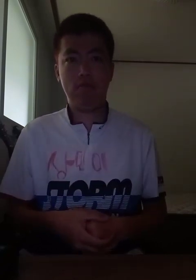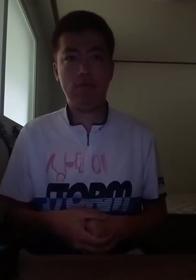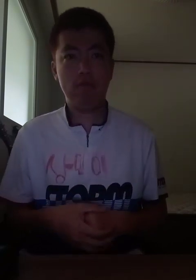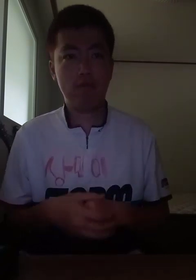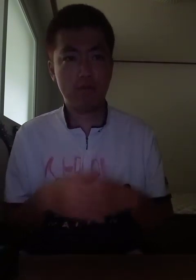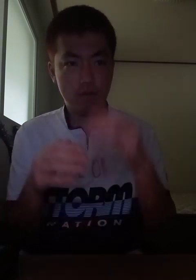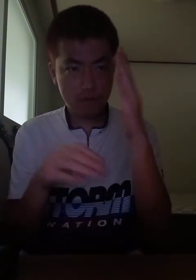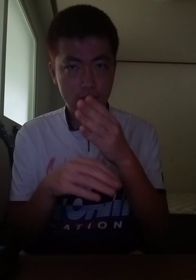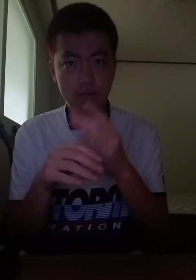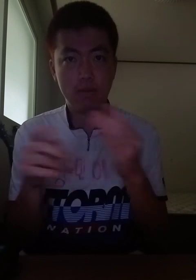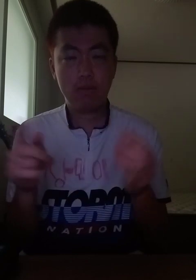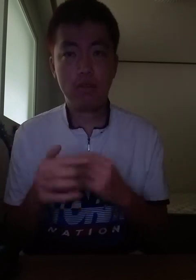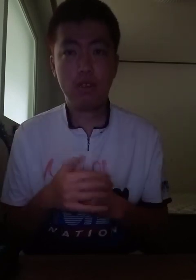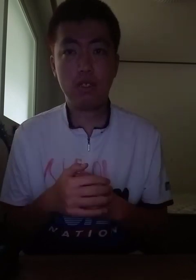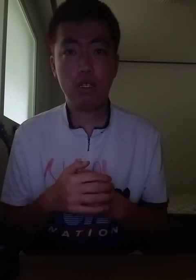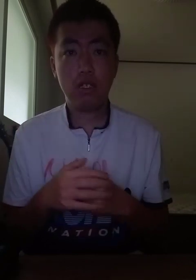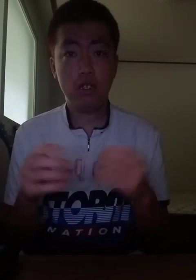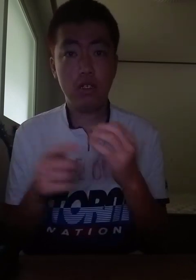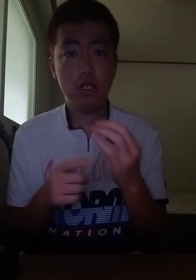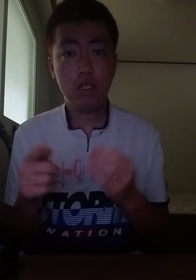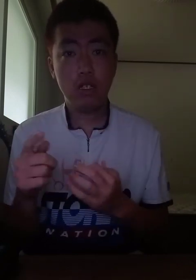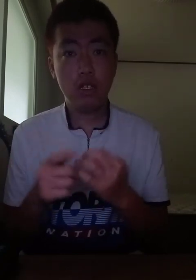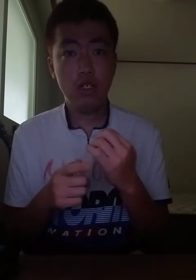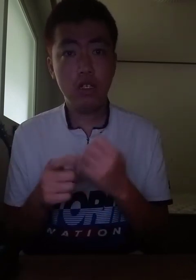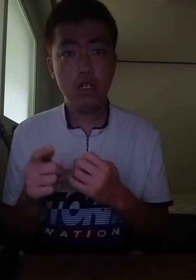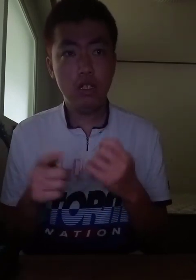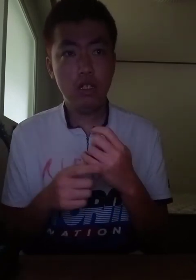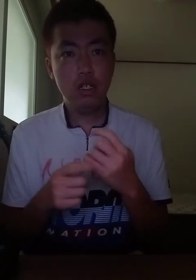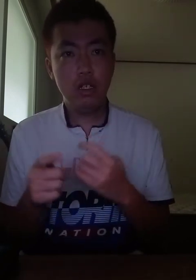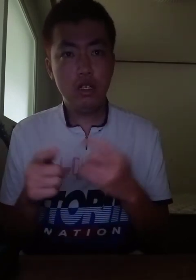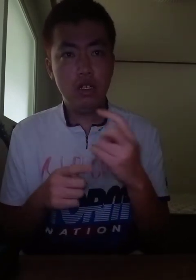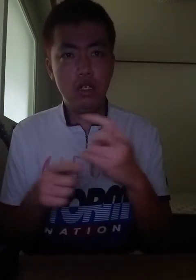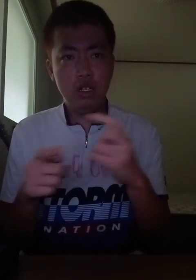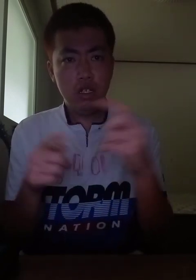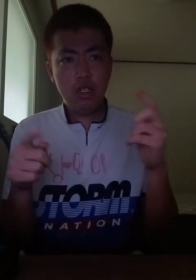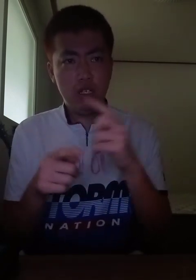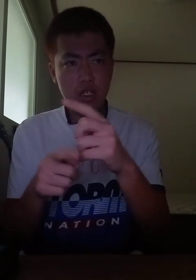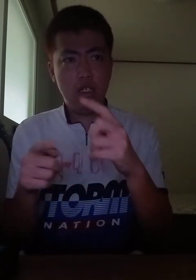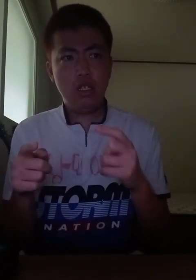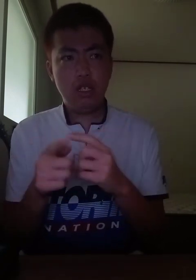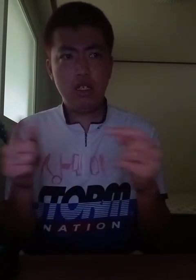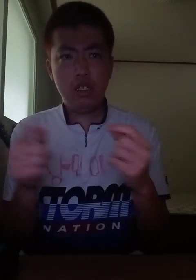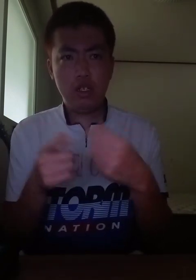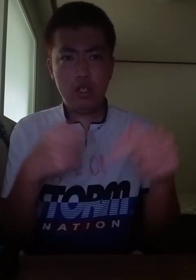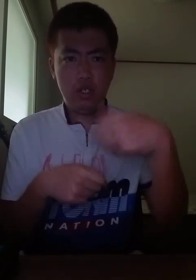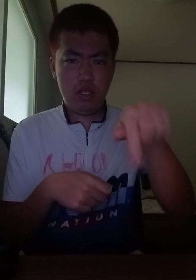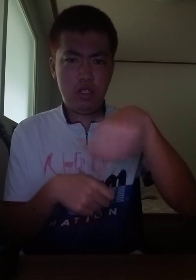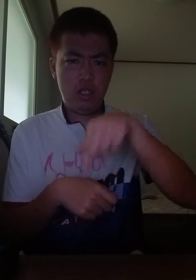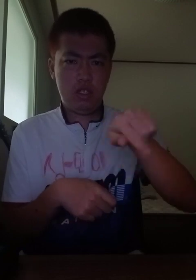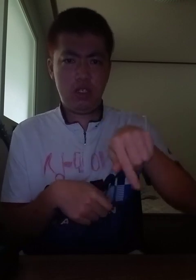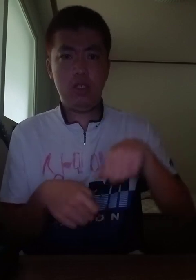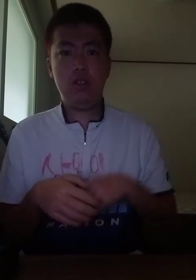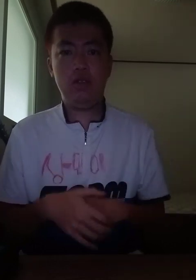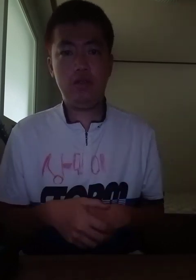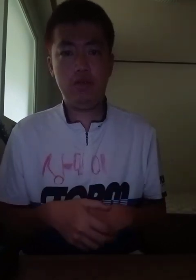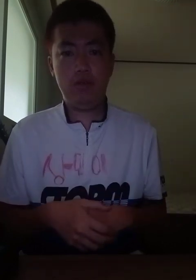정차해야 하는 정류장에 다른 버스가 정차해 있는 경우 버스가 빠져나갈 때까지 여러 바퀴를 돌아야 합니다. 차가